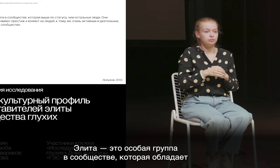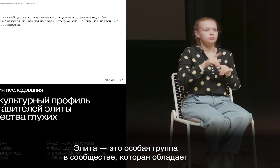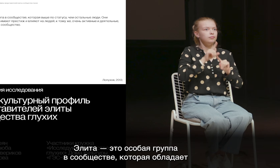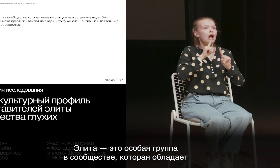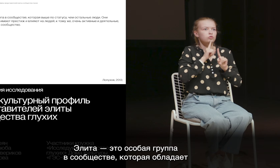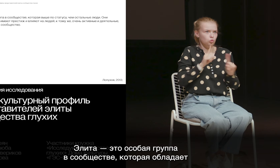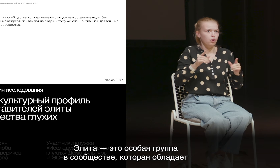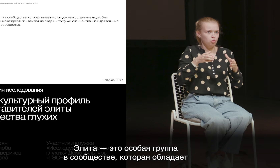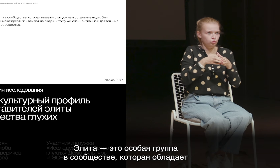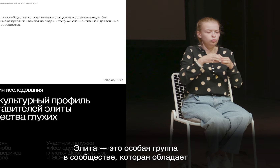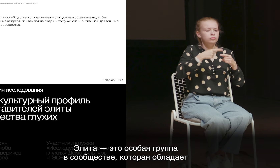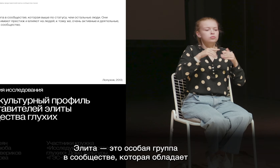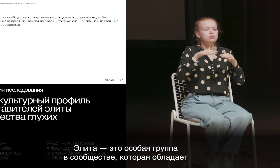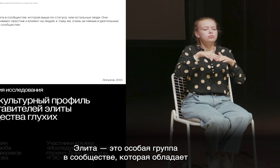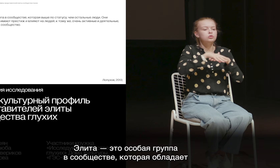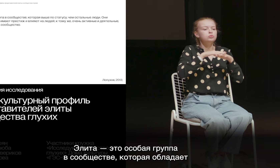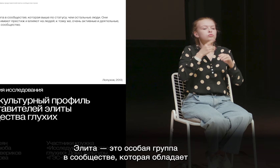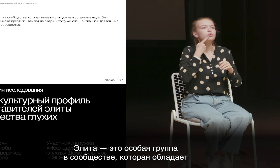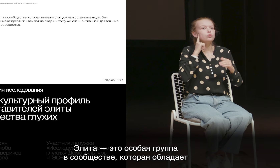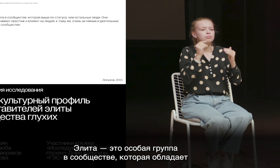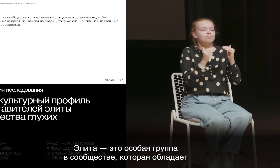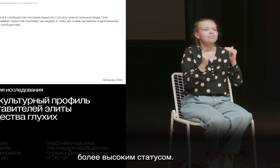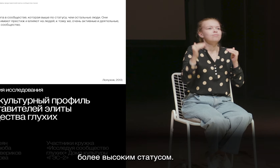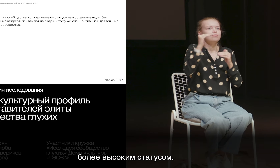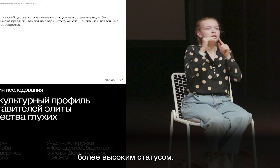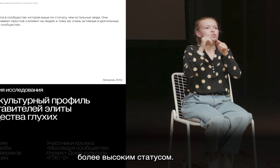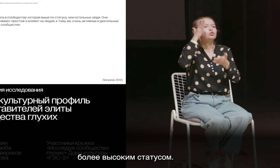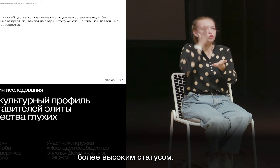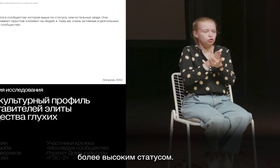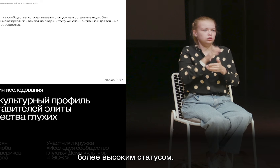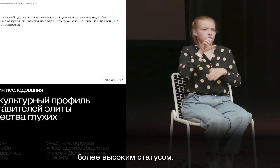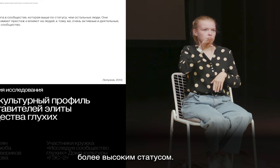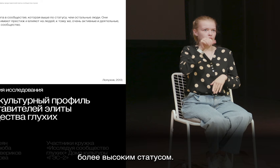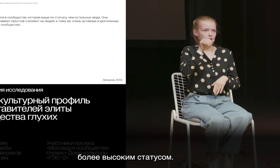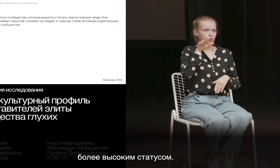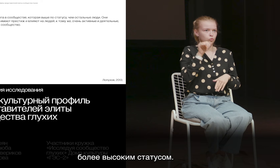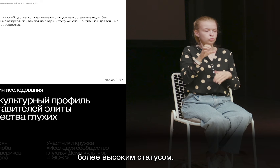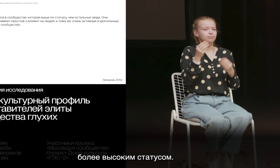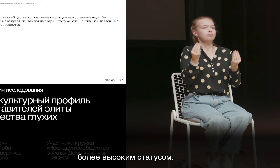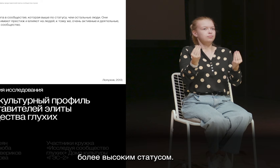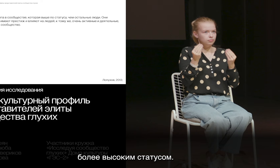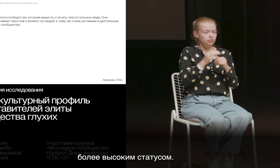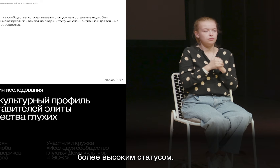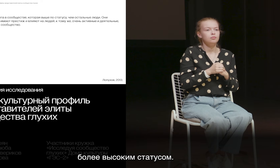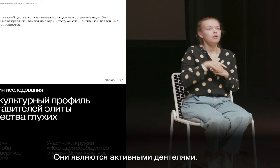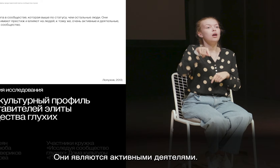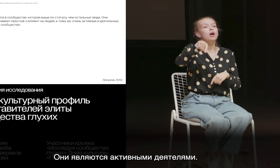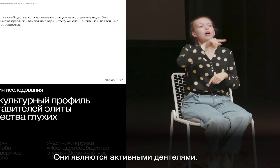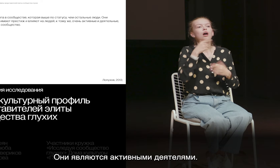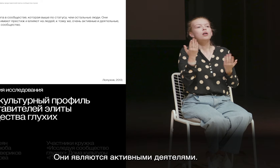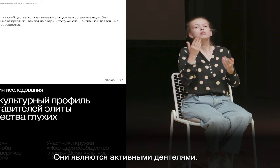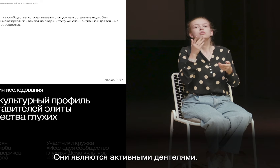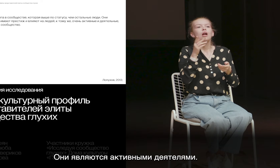Это определение, это особая группа сообщества глухих, которая имеет высший статус, более